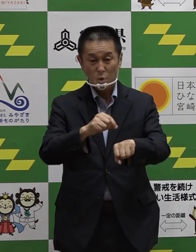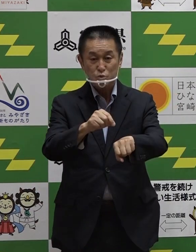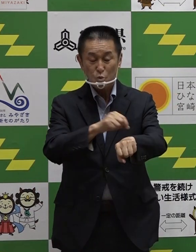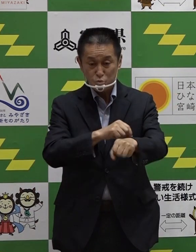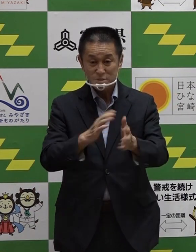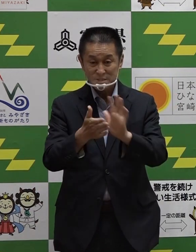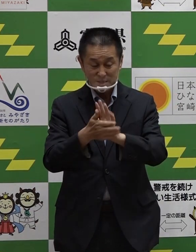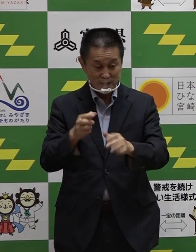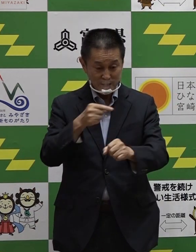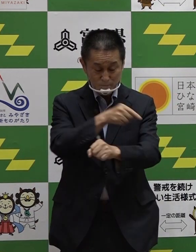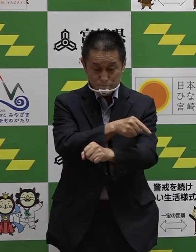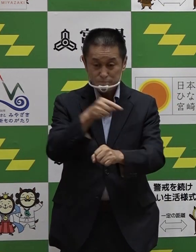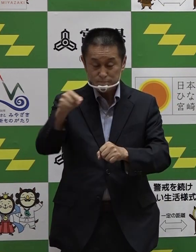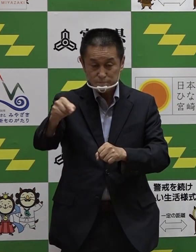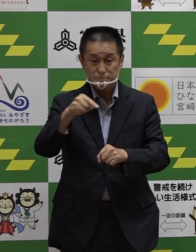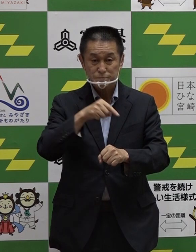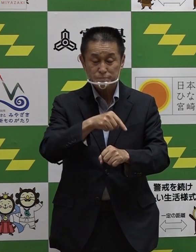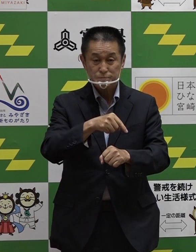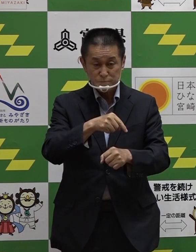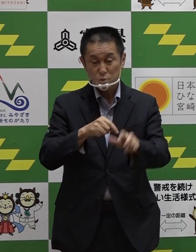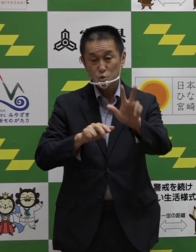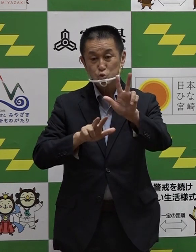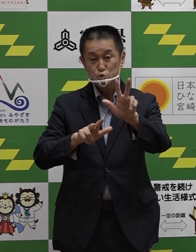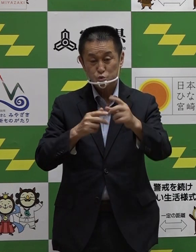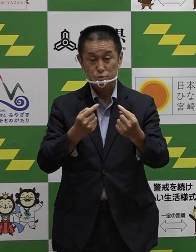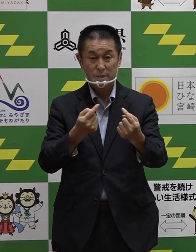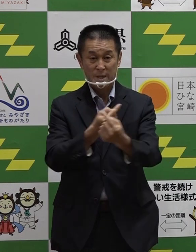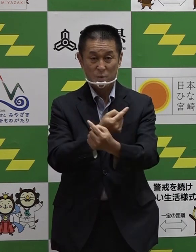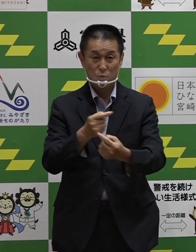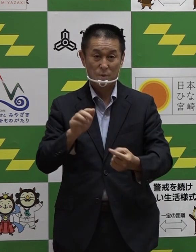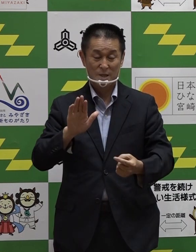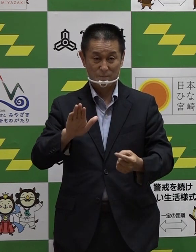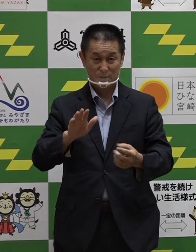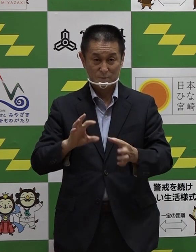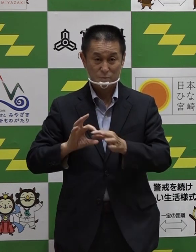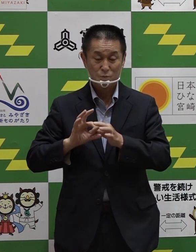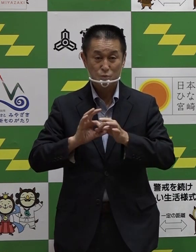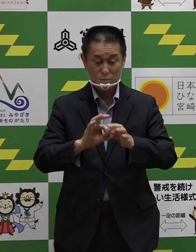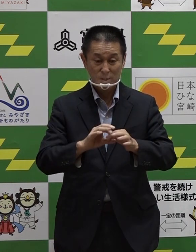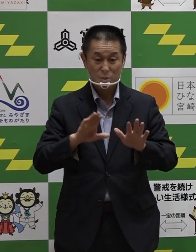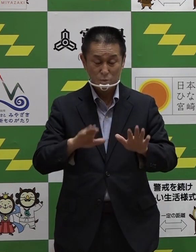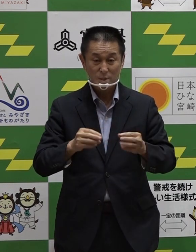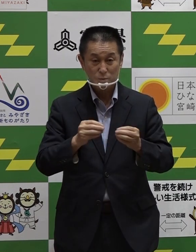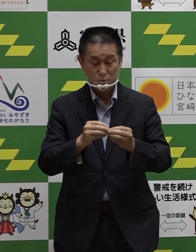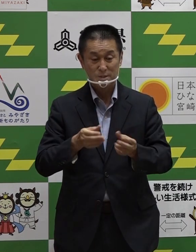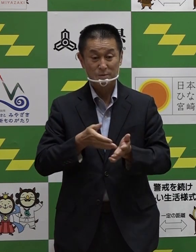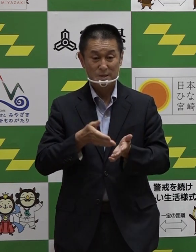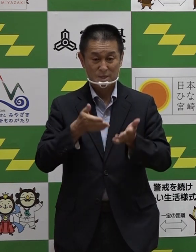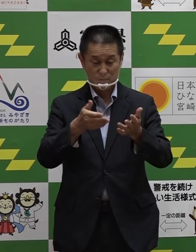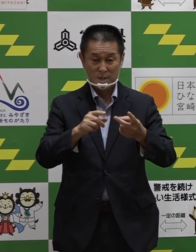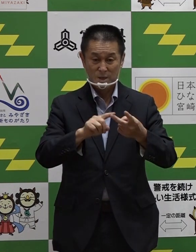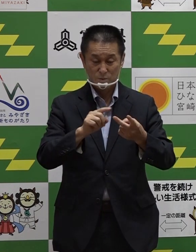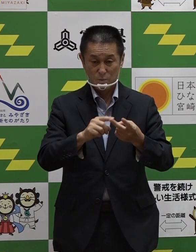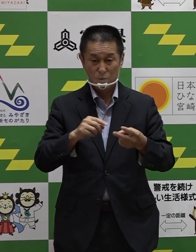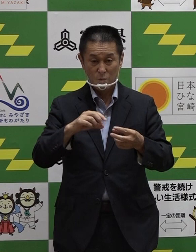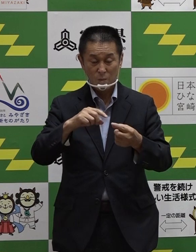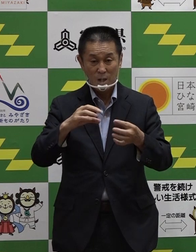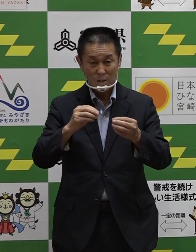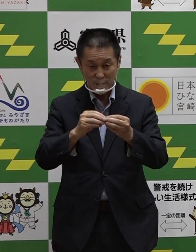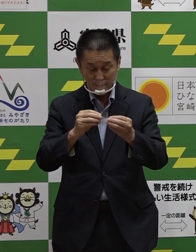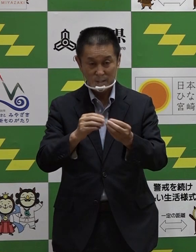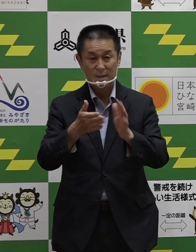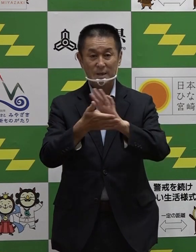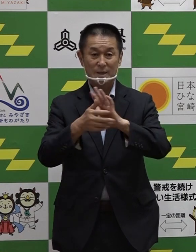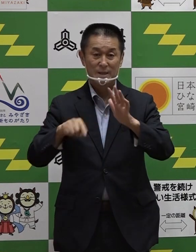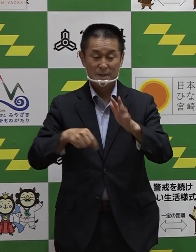をまたいだ移動についての、ルールの変更がありますので、それについてのご報告と、それと絡めて、県内